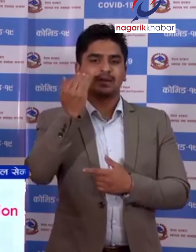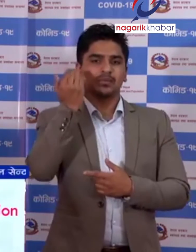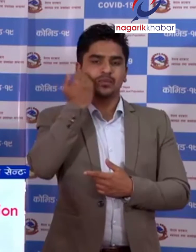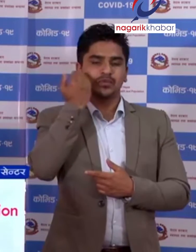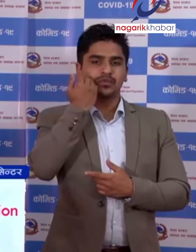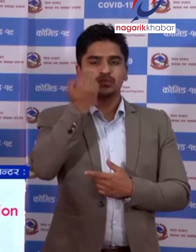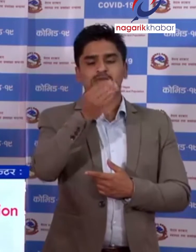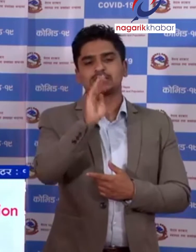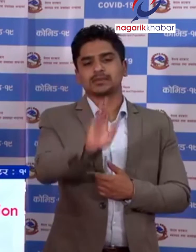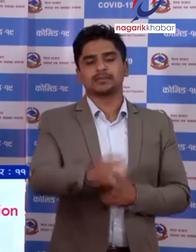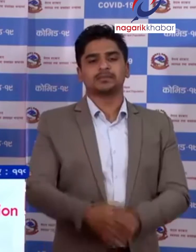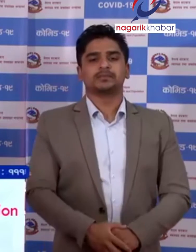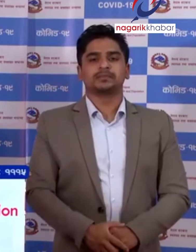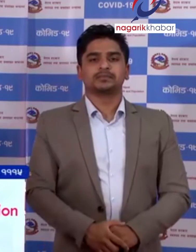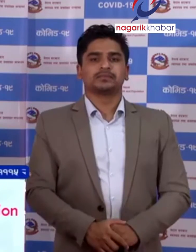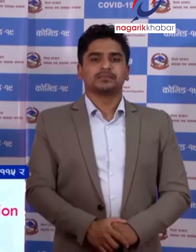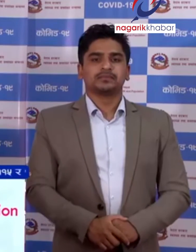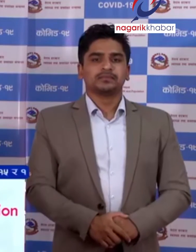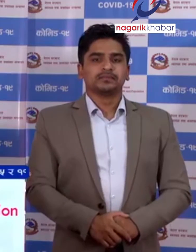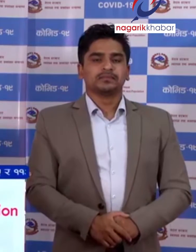पुरुष हुनुहुन्छ।